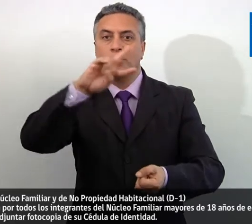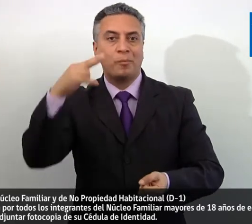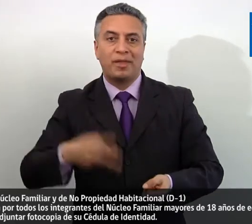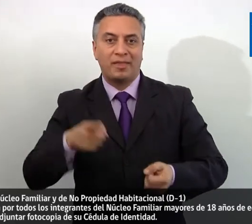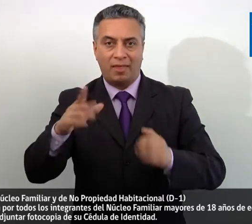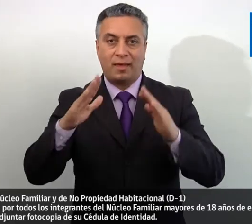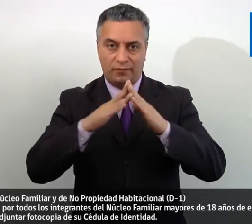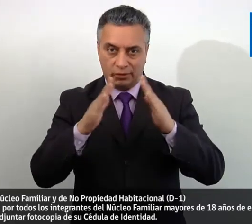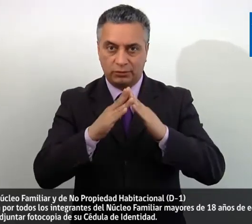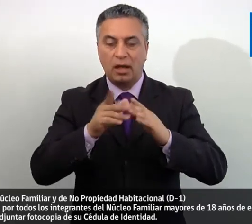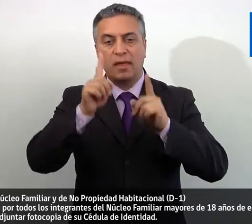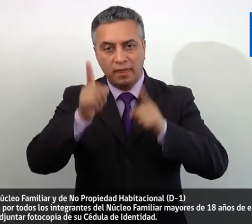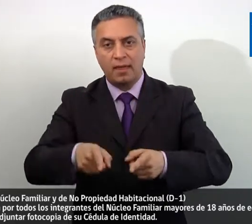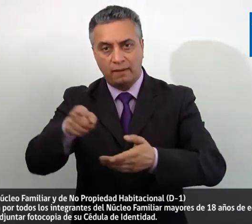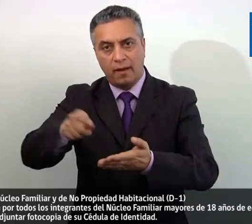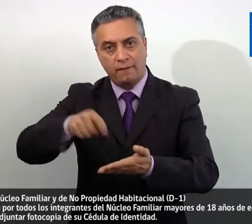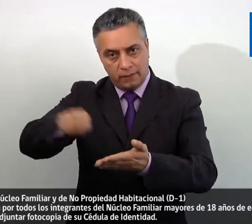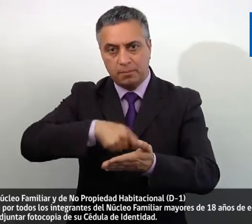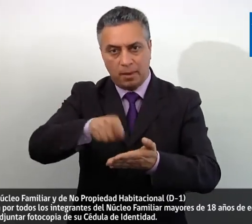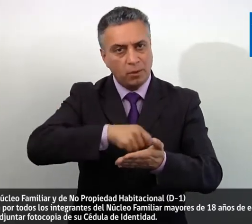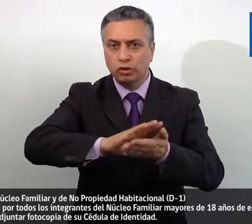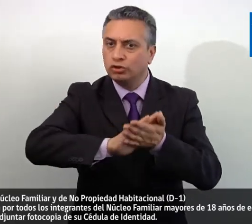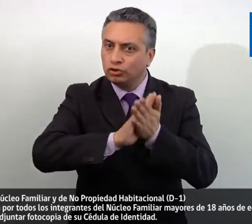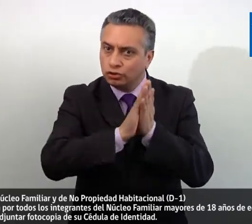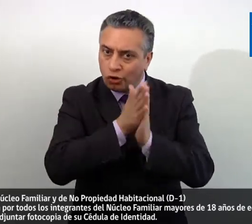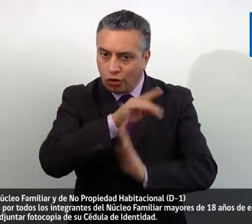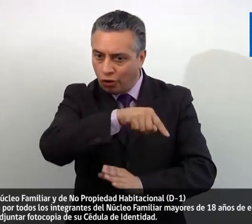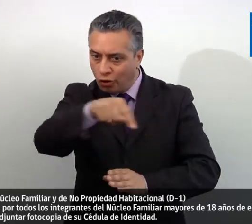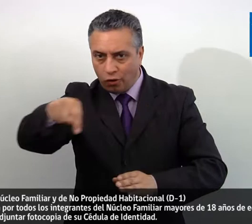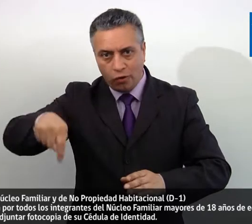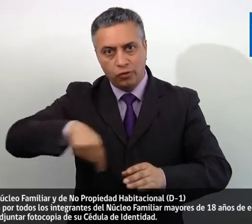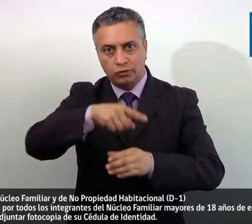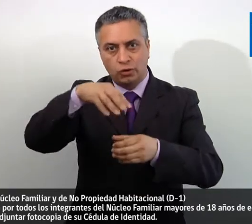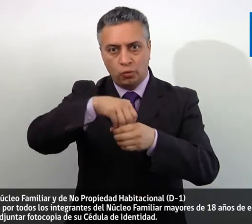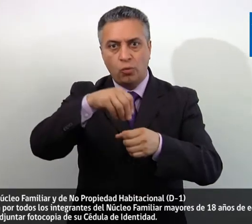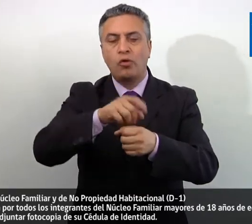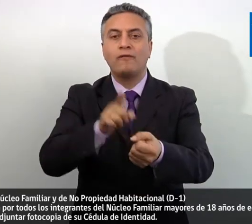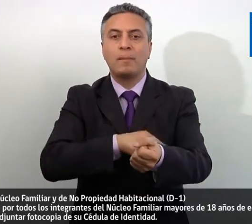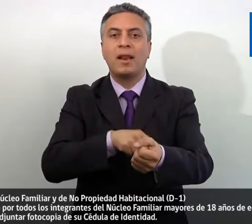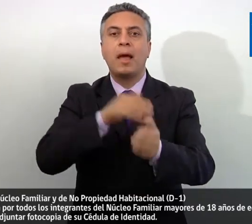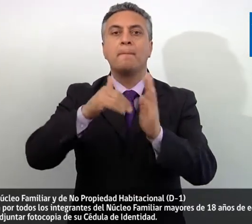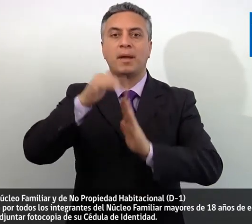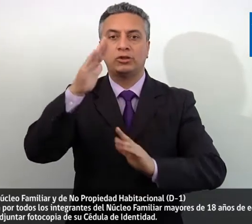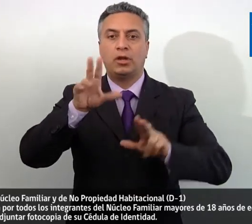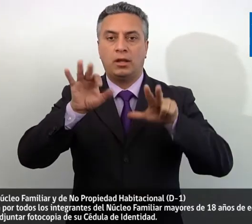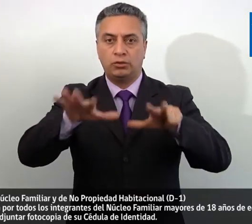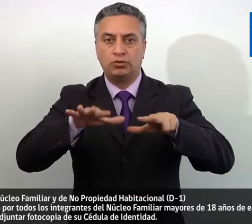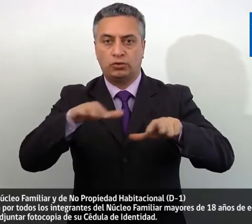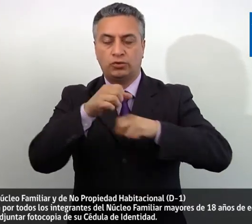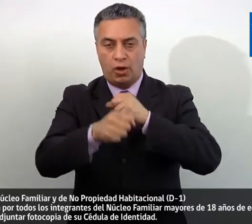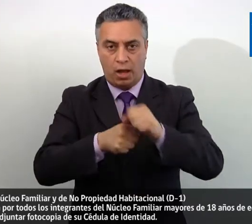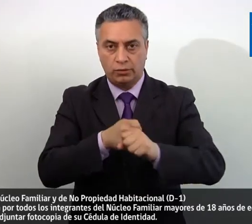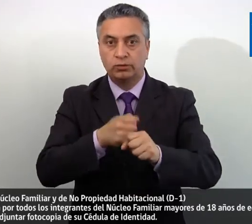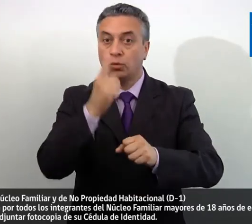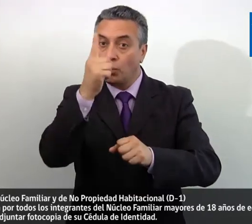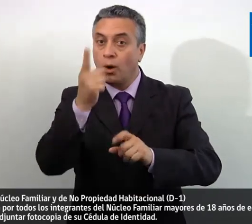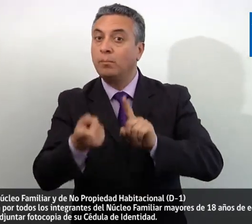habitacional. Debe ser firmada por todos los integrantes del núcleo familiar mayores de 18 años de edad, a excepción del cónyuge,